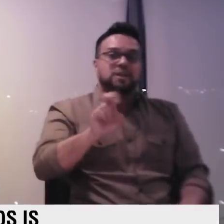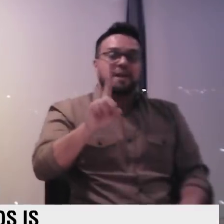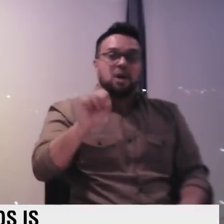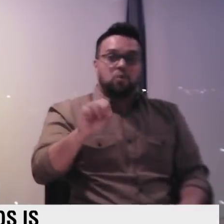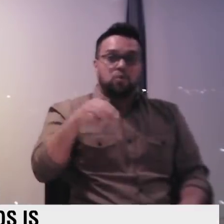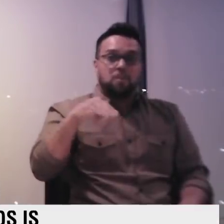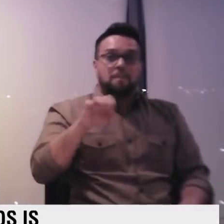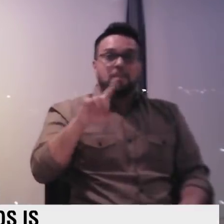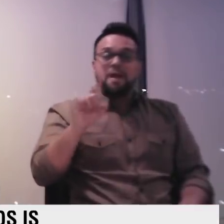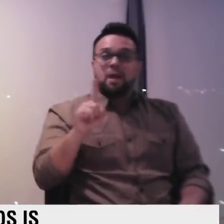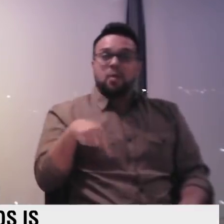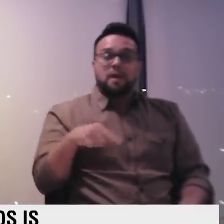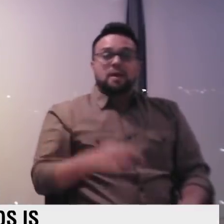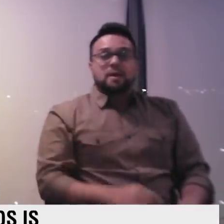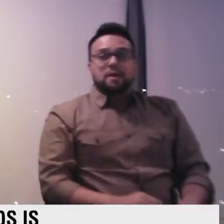Geraldo Mello, né, que é o nosso